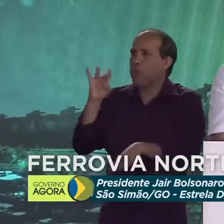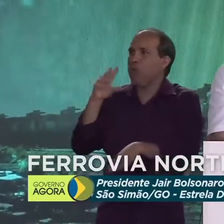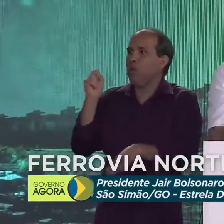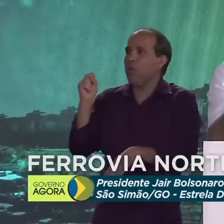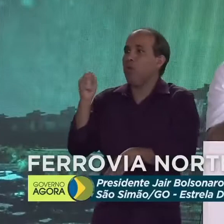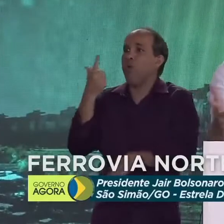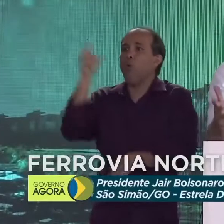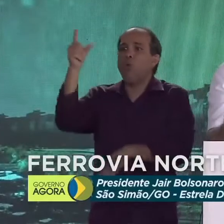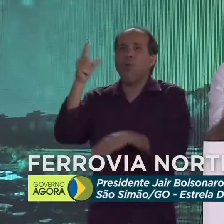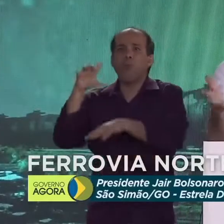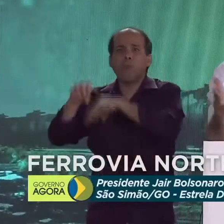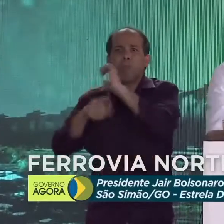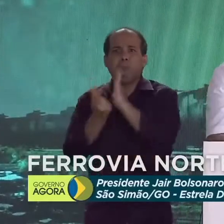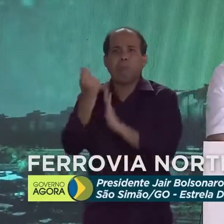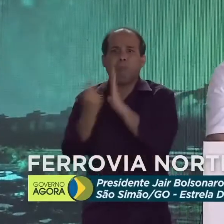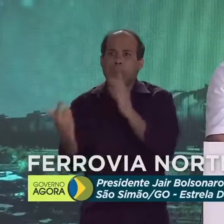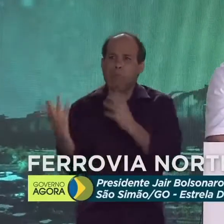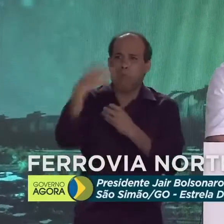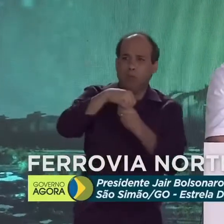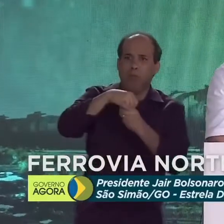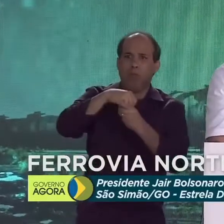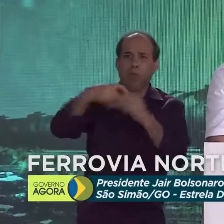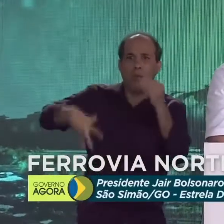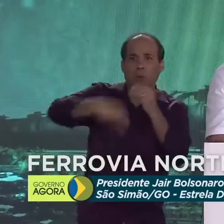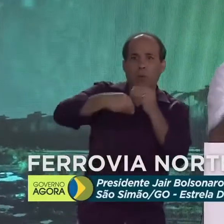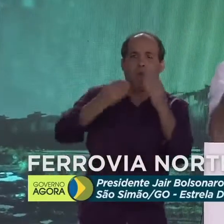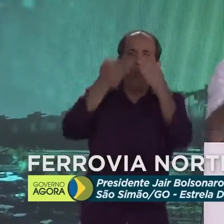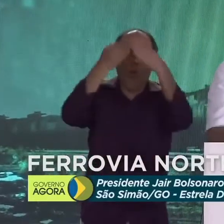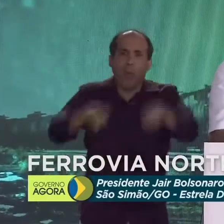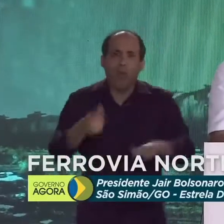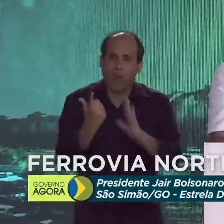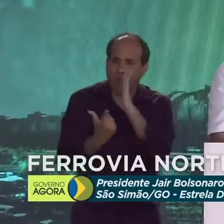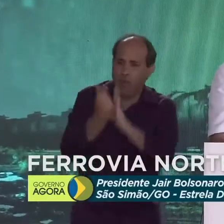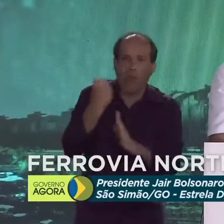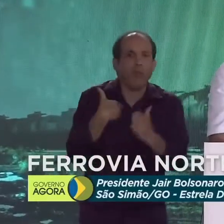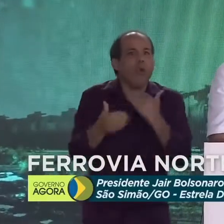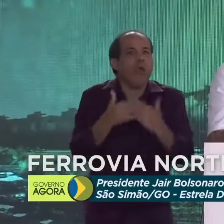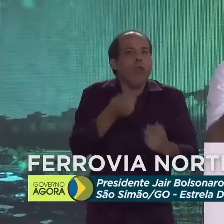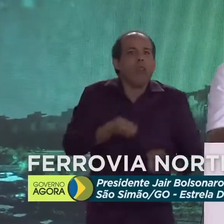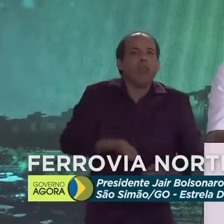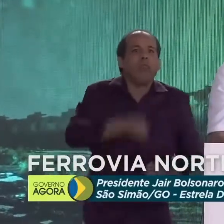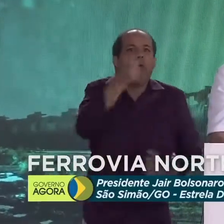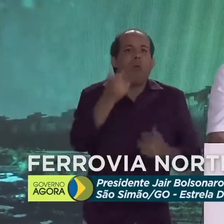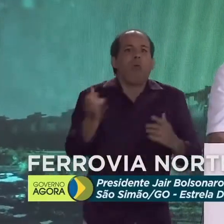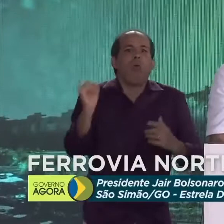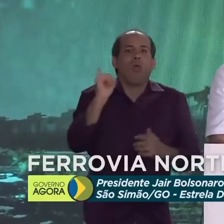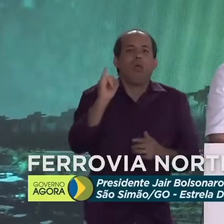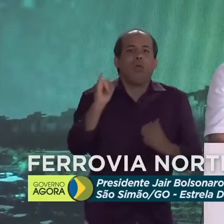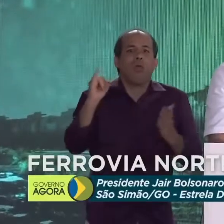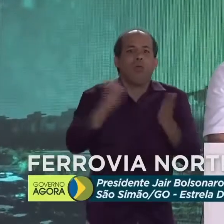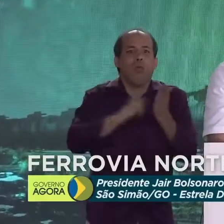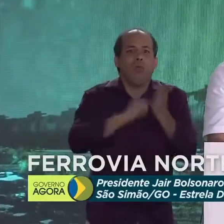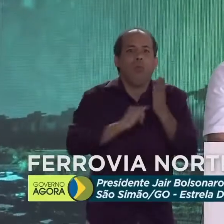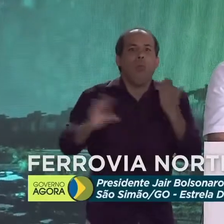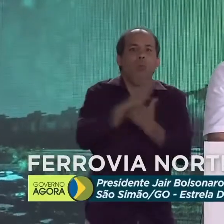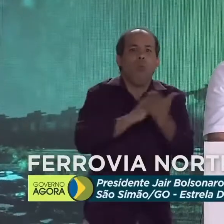lugar, que eu tenho que arranjar uma fonte de custeio. Eu não posso simplesmente zerar um imposto.